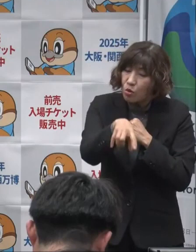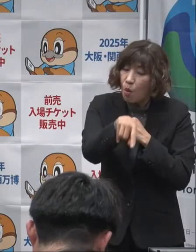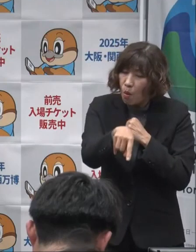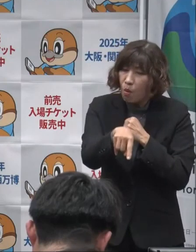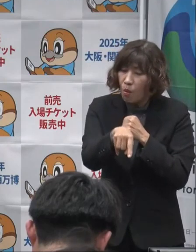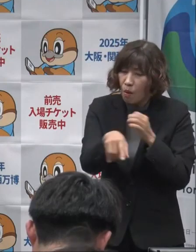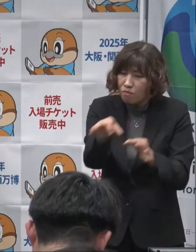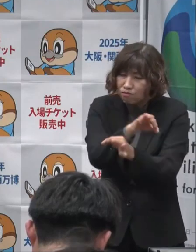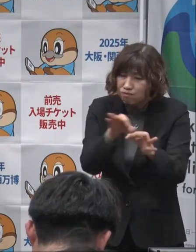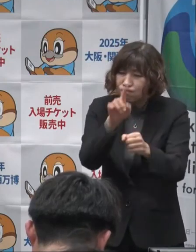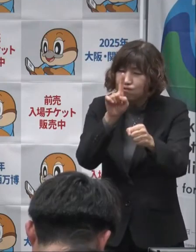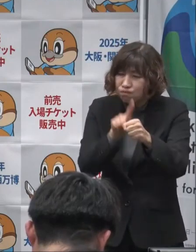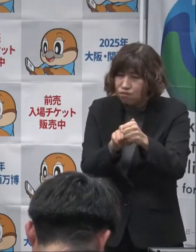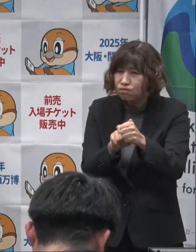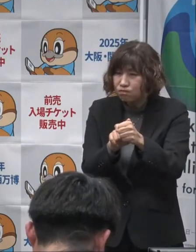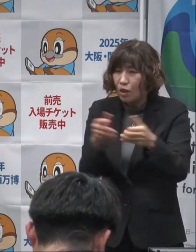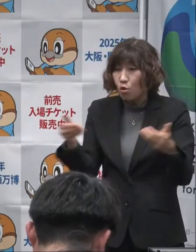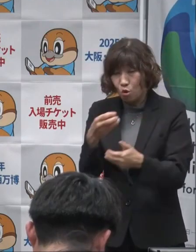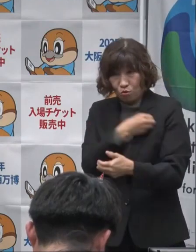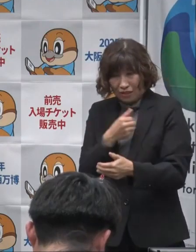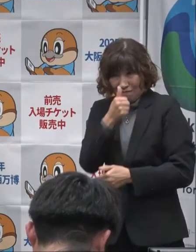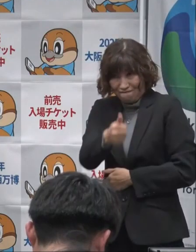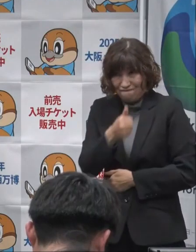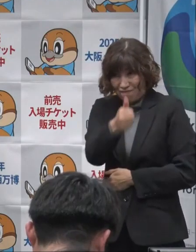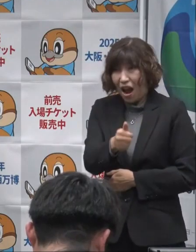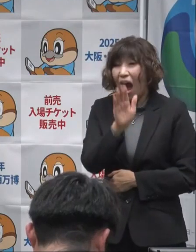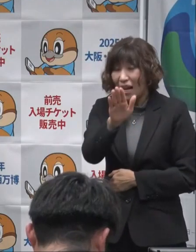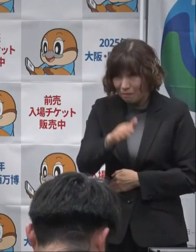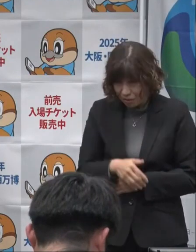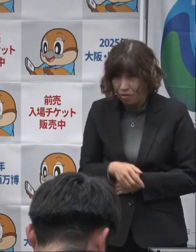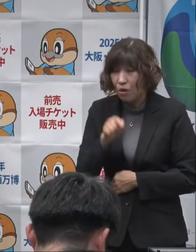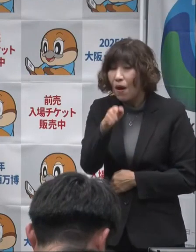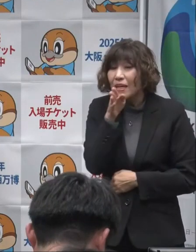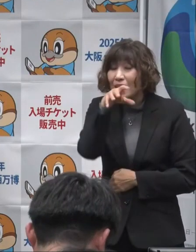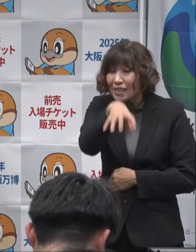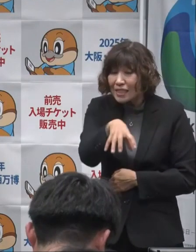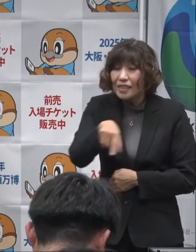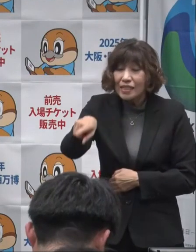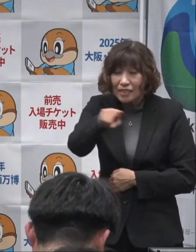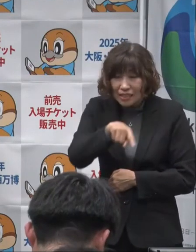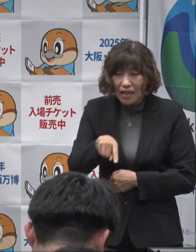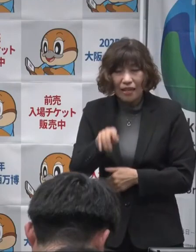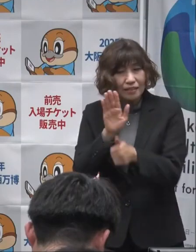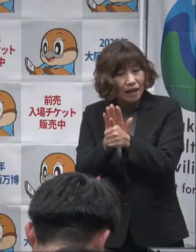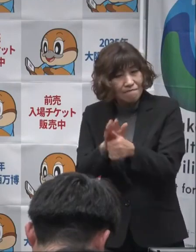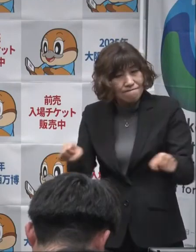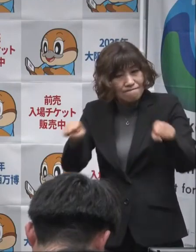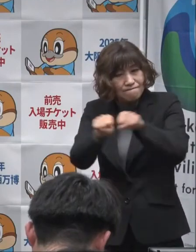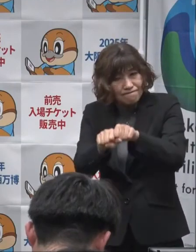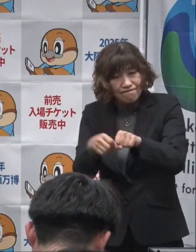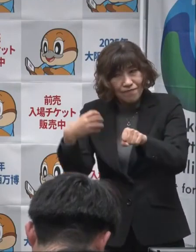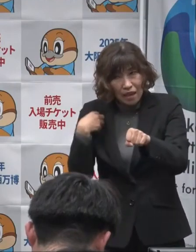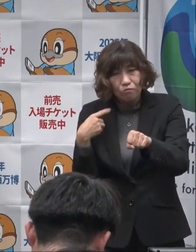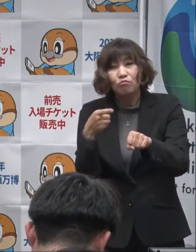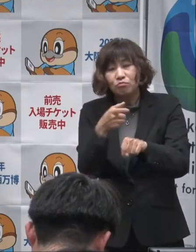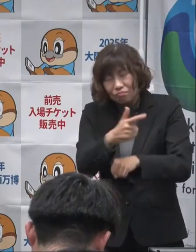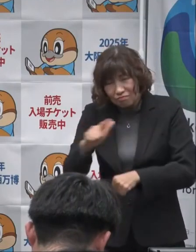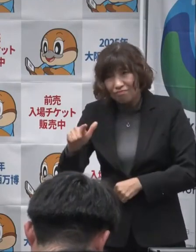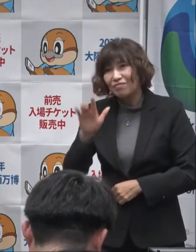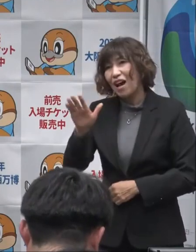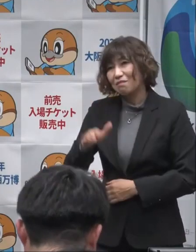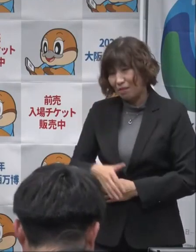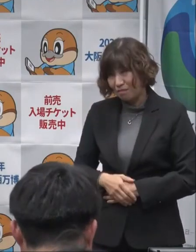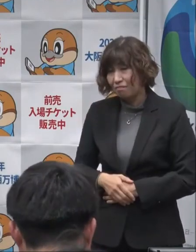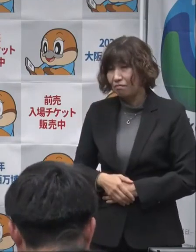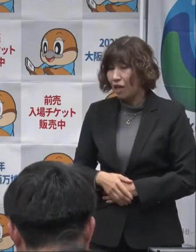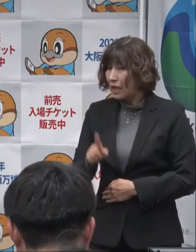遣をしています。活動内容としては現地のリエゾン、そして避難所の運営支援になります。この間でこれまでですね 大体1